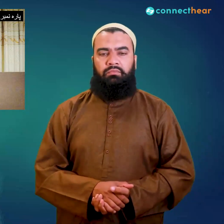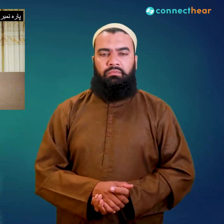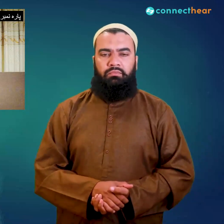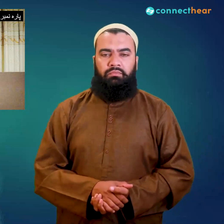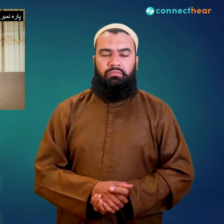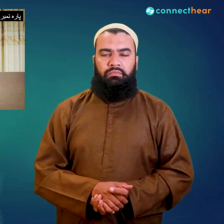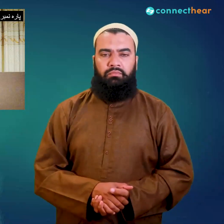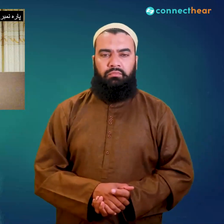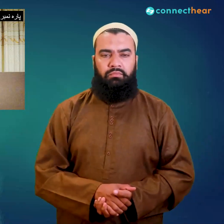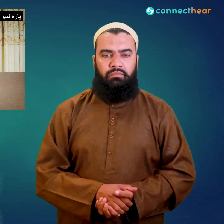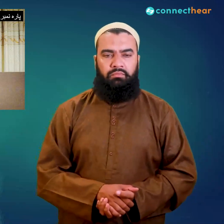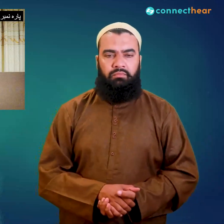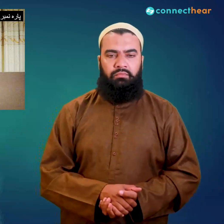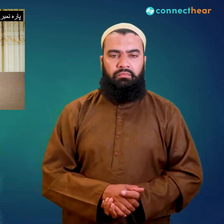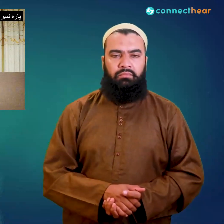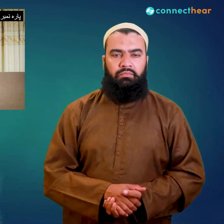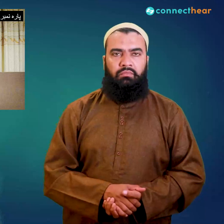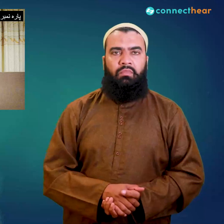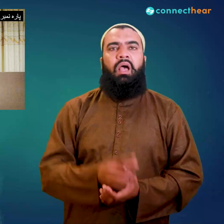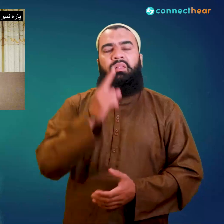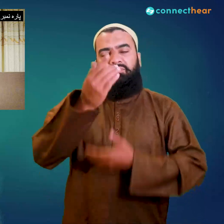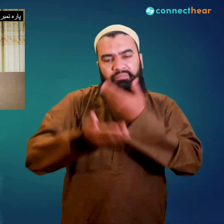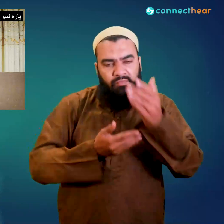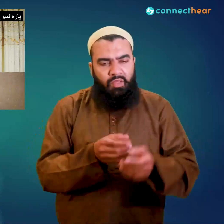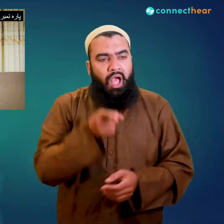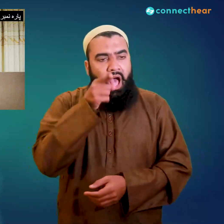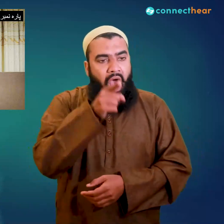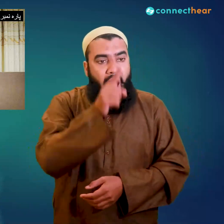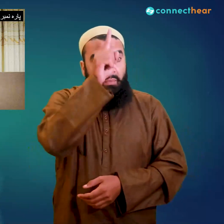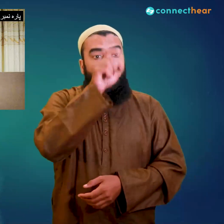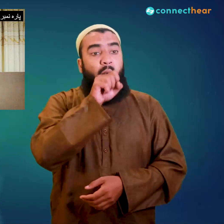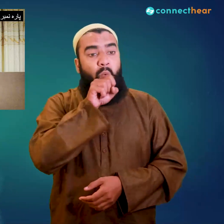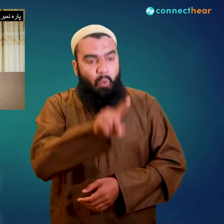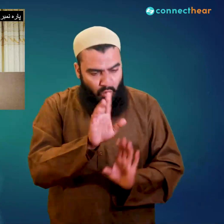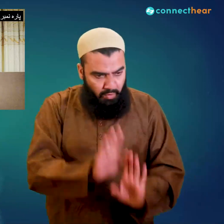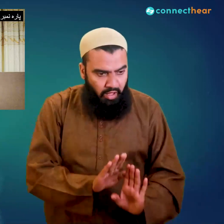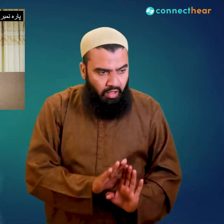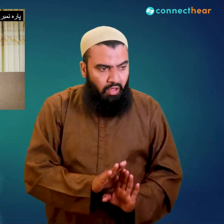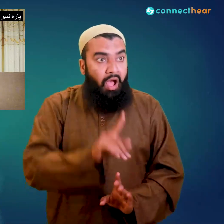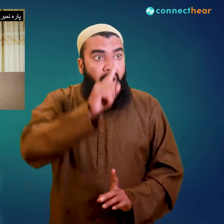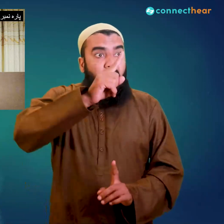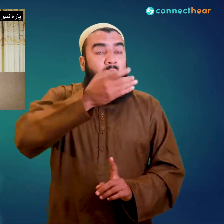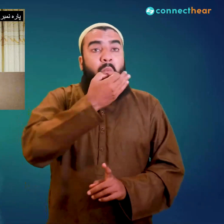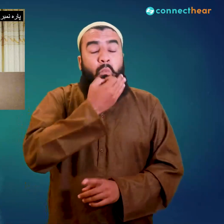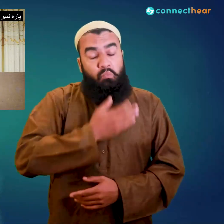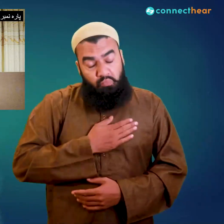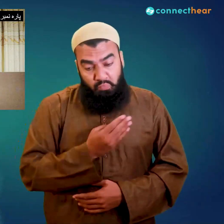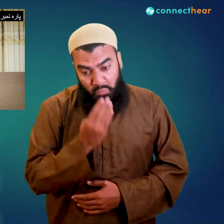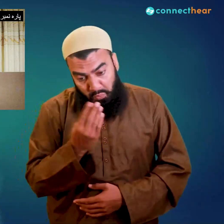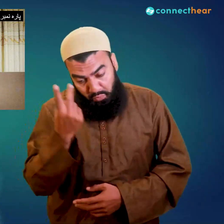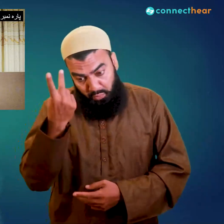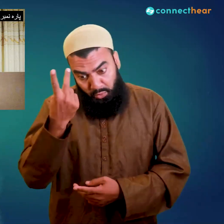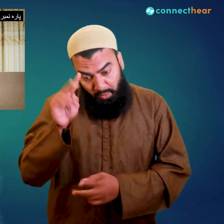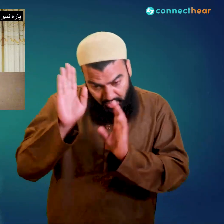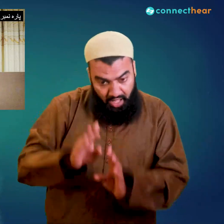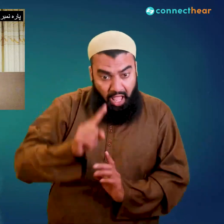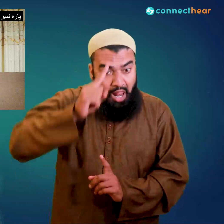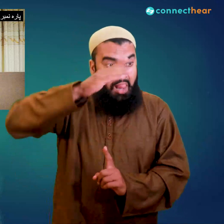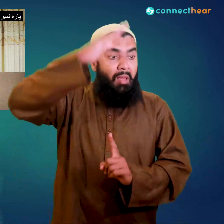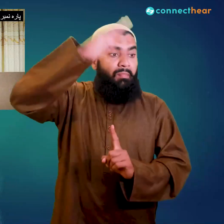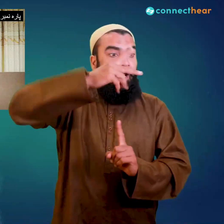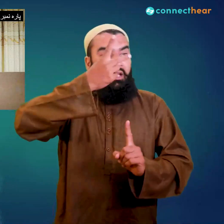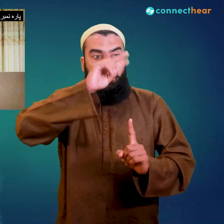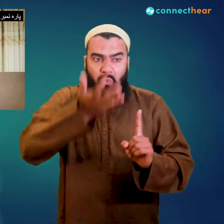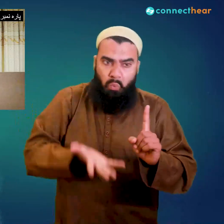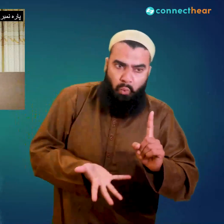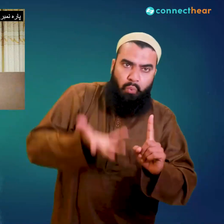رب نے یہ حکم دے دیا ہے کہ اگر تم میرا شکر ادا کرو گے تو میں تمہاری نعمتوں میں اضافہ کروں گا،